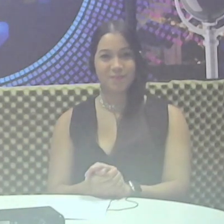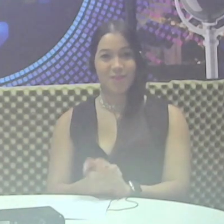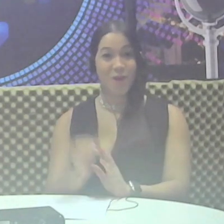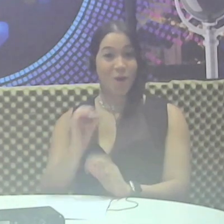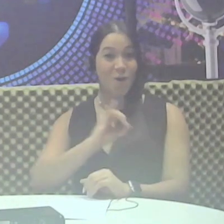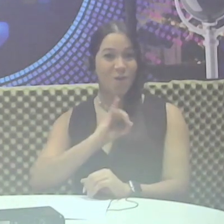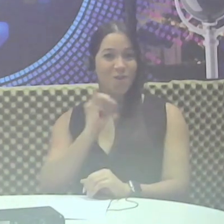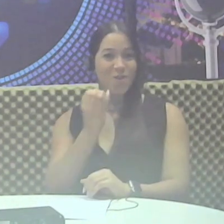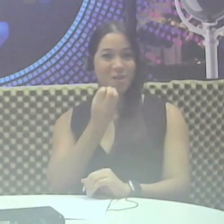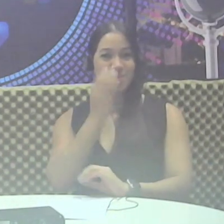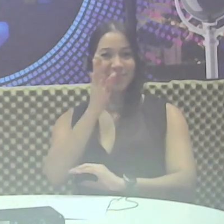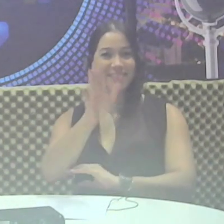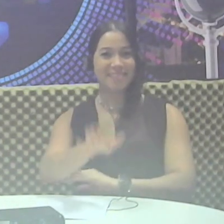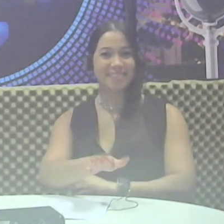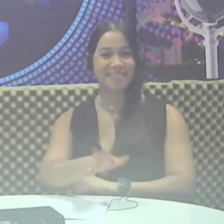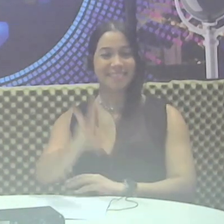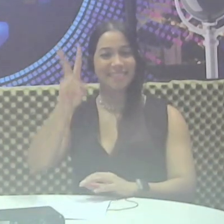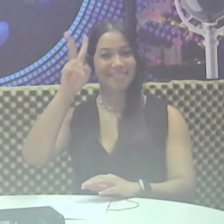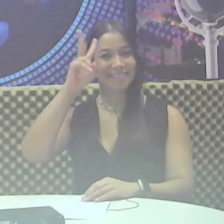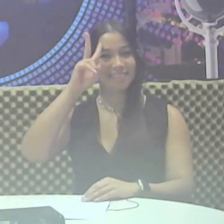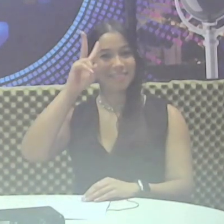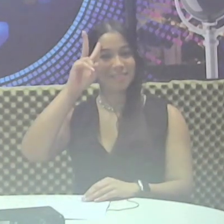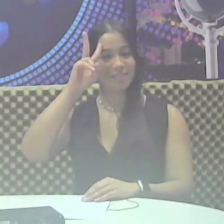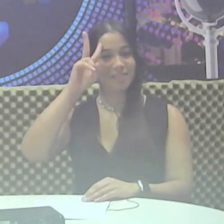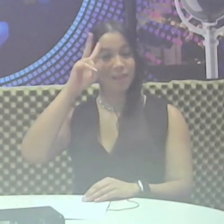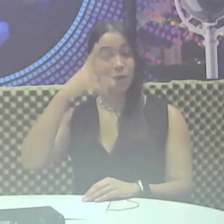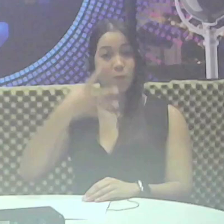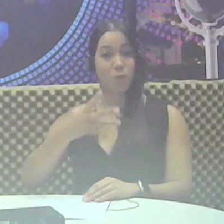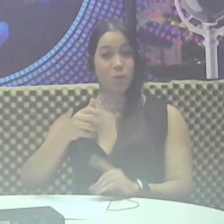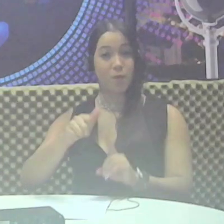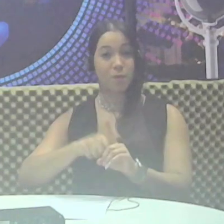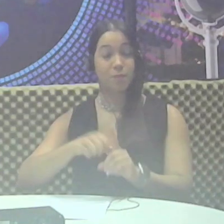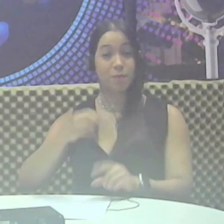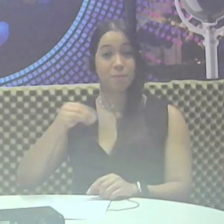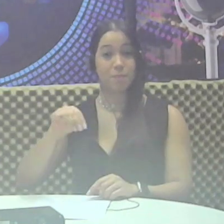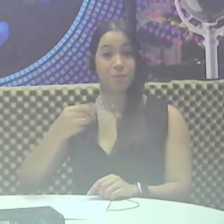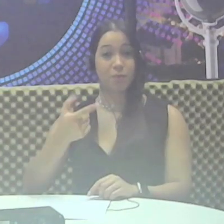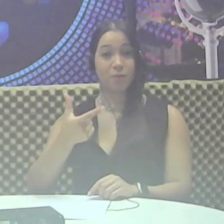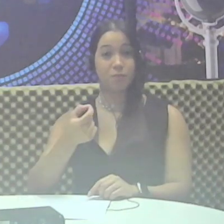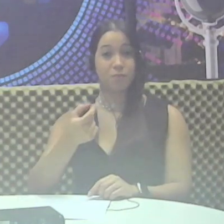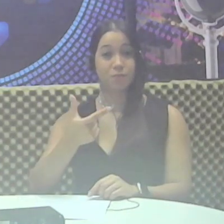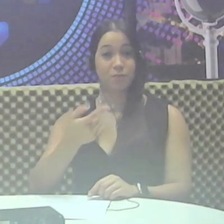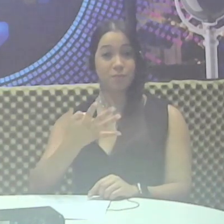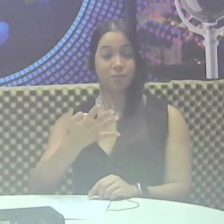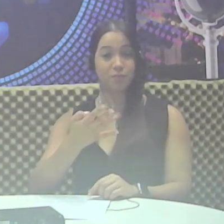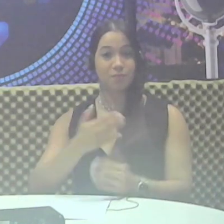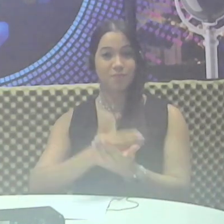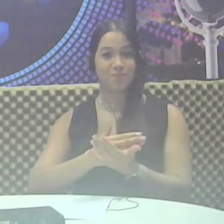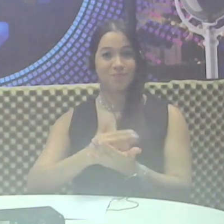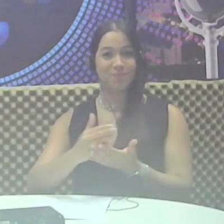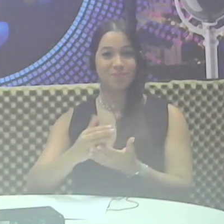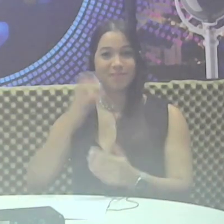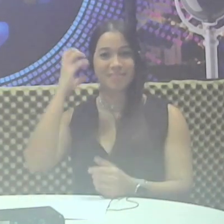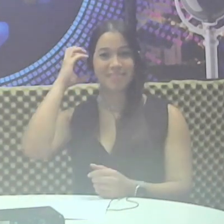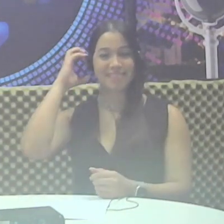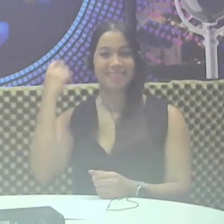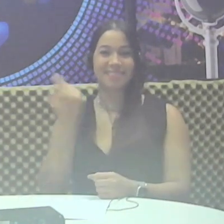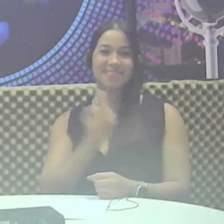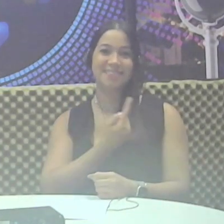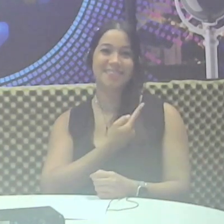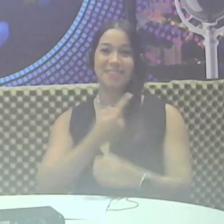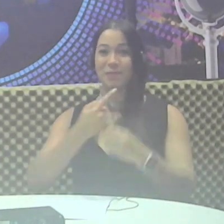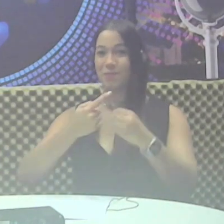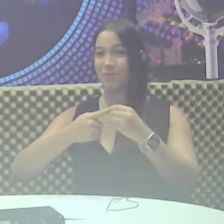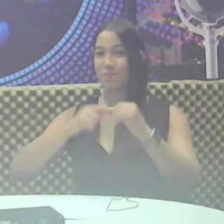Olá, boa tarde. Hoje é segunda-feira, dia 4 de março de 2024. Está no ar a Rádio Nossa